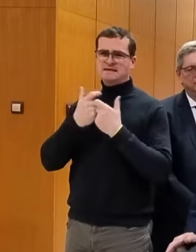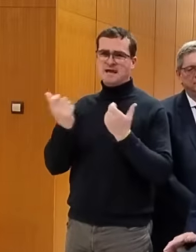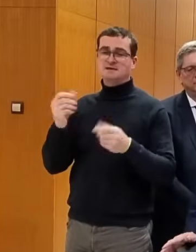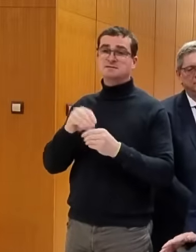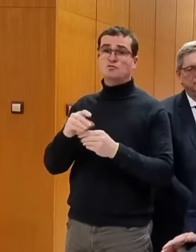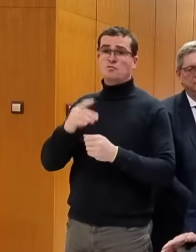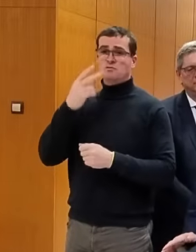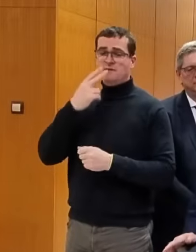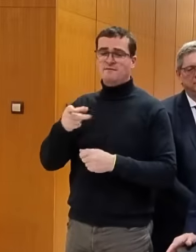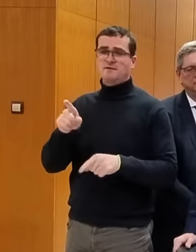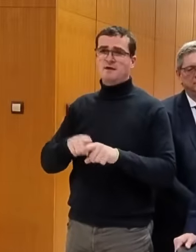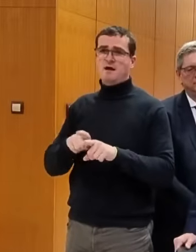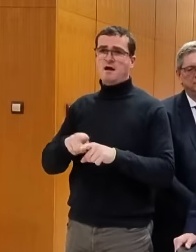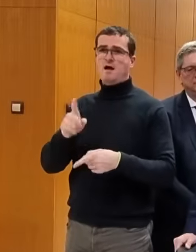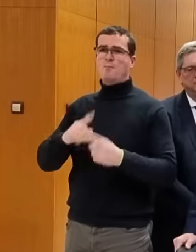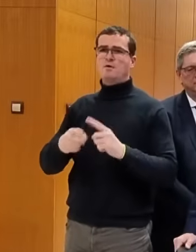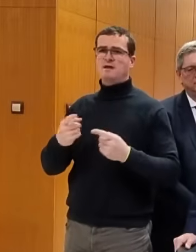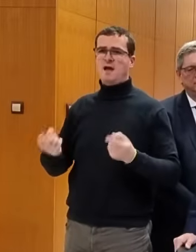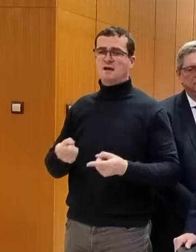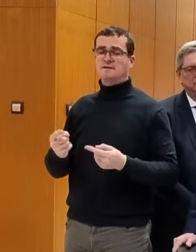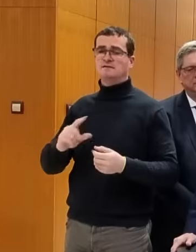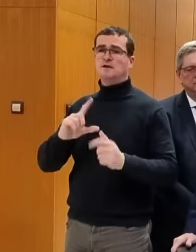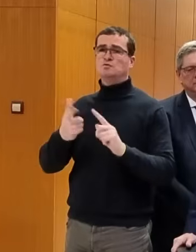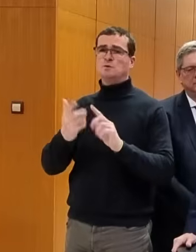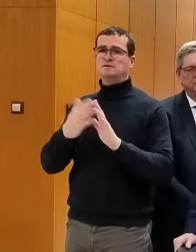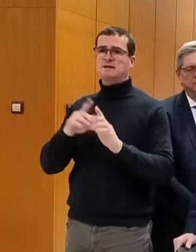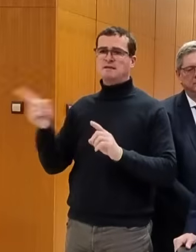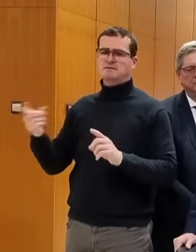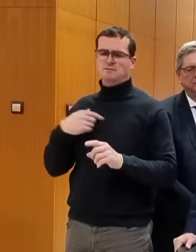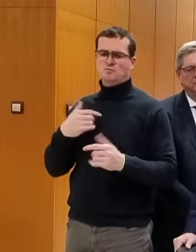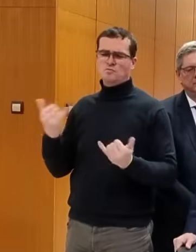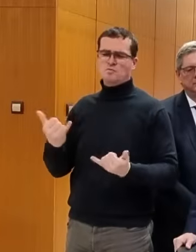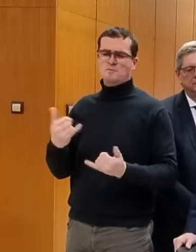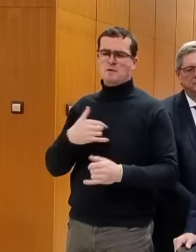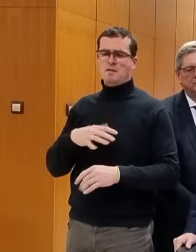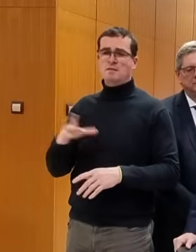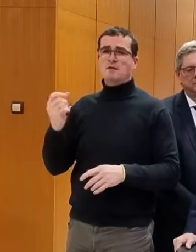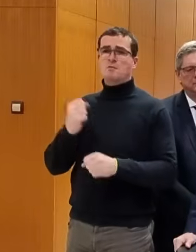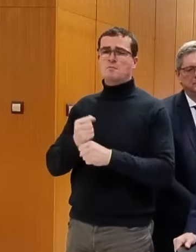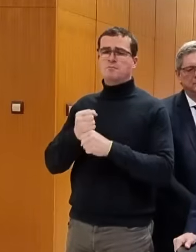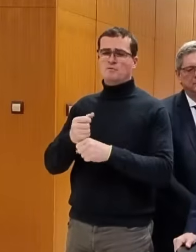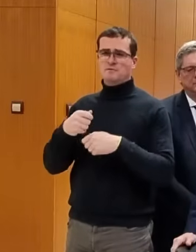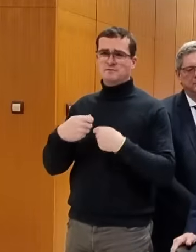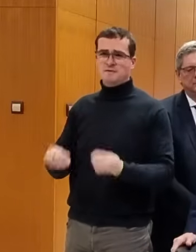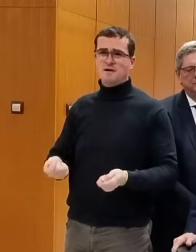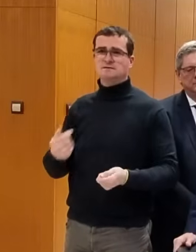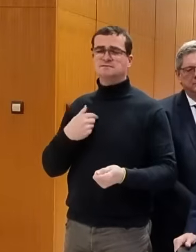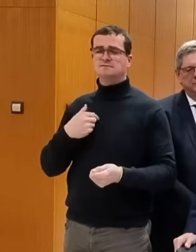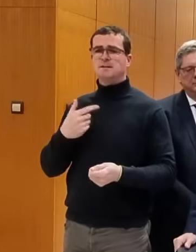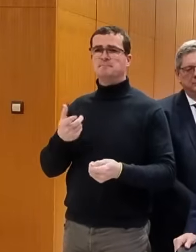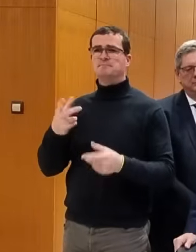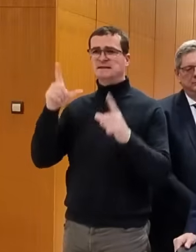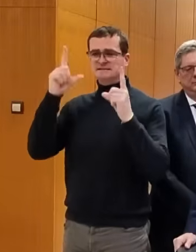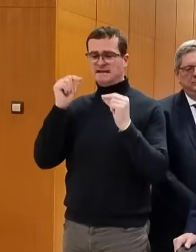že kto ich nevidí, je proste buď politický aktivista druhej strany, čo je absolútne akceptovateľné, môže tým spôsobom bojovať, alebo si proste